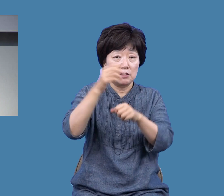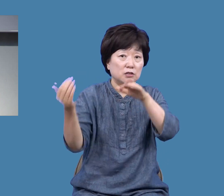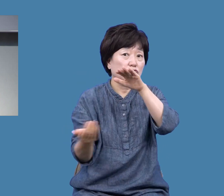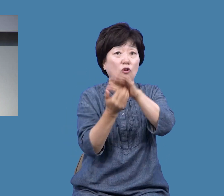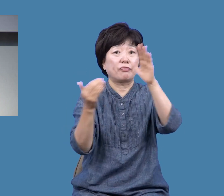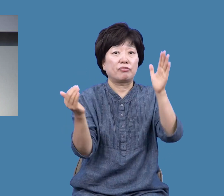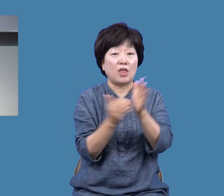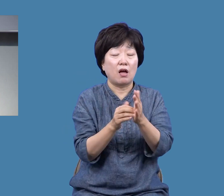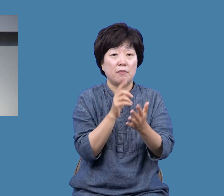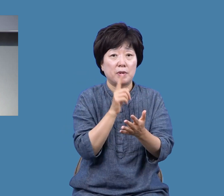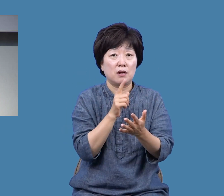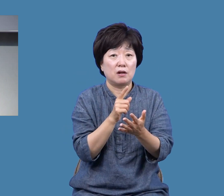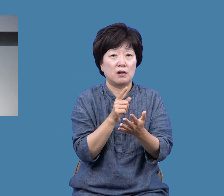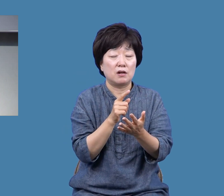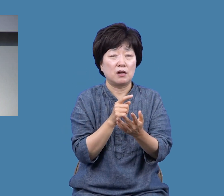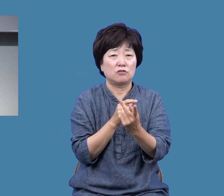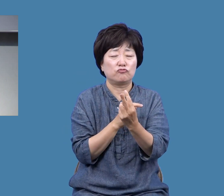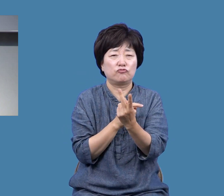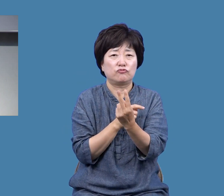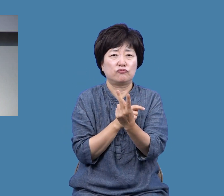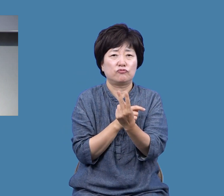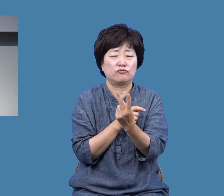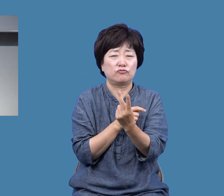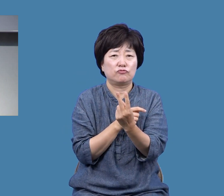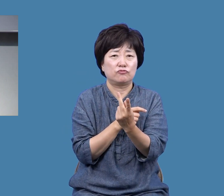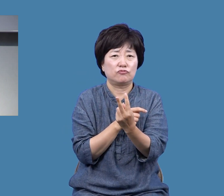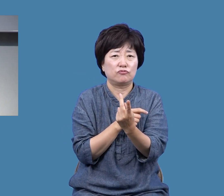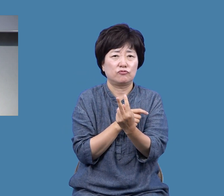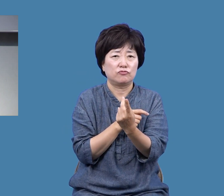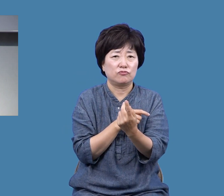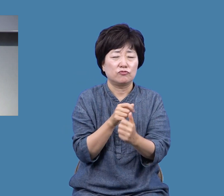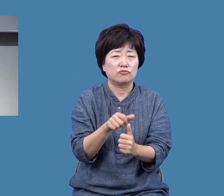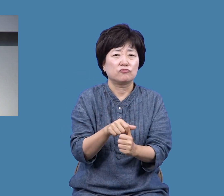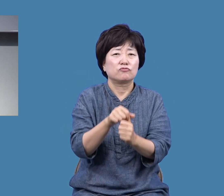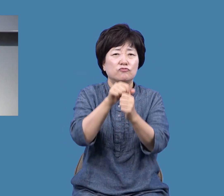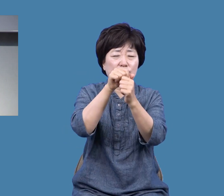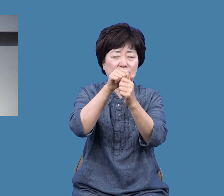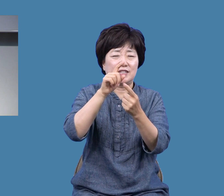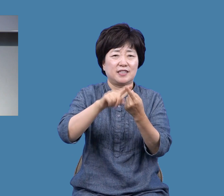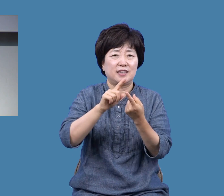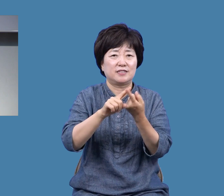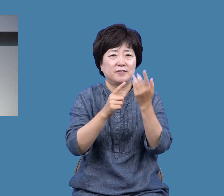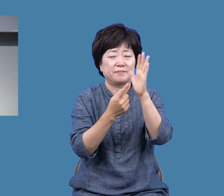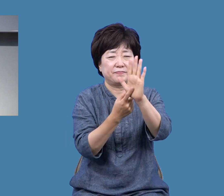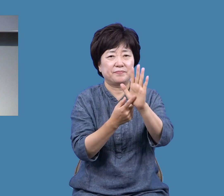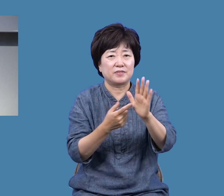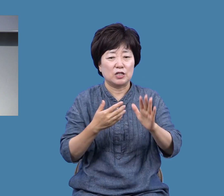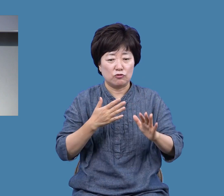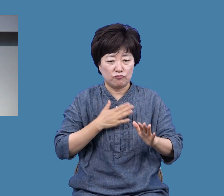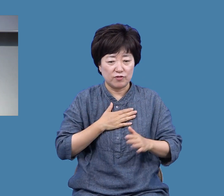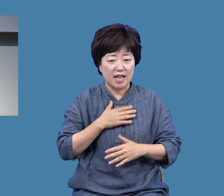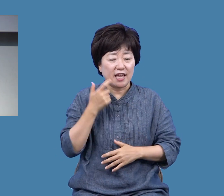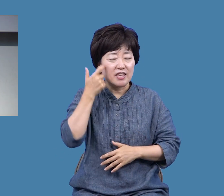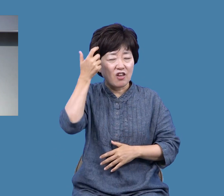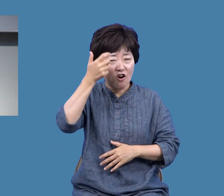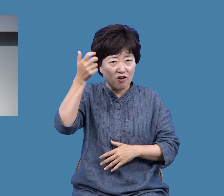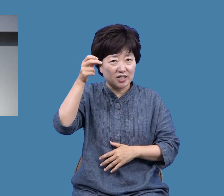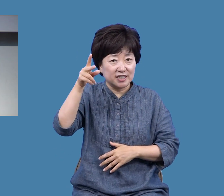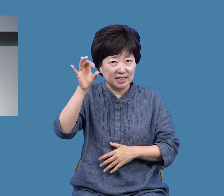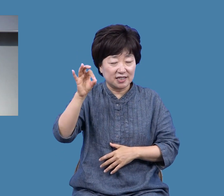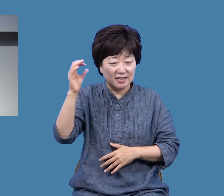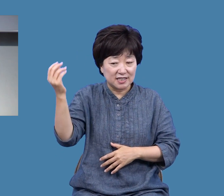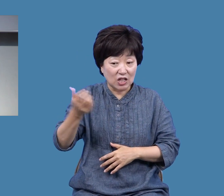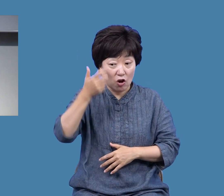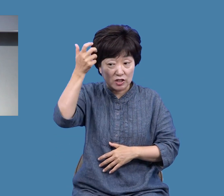두 가지가, 우리 안에 있는 두 가지 종류의 구원을 묘사하고 있습니다. 우리 안에 우리의 영은